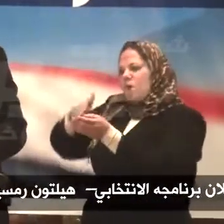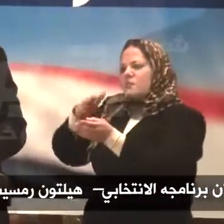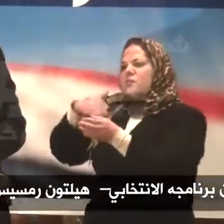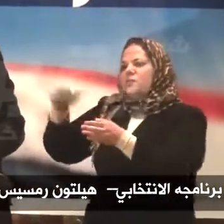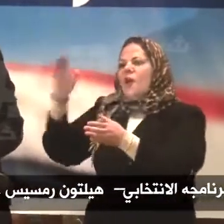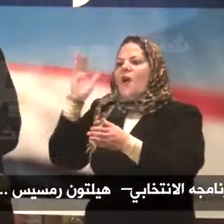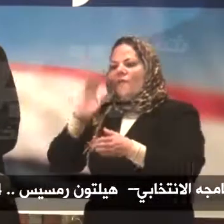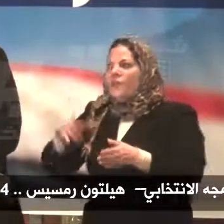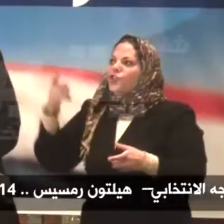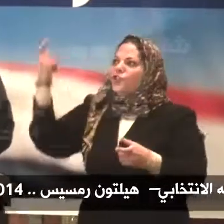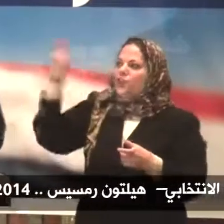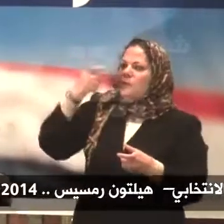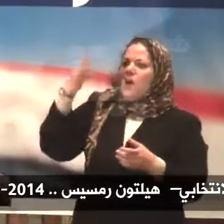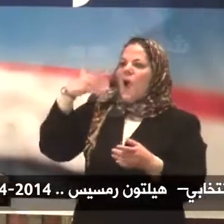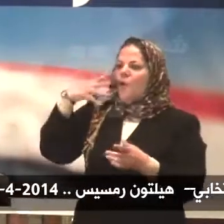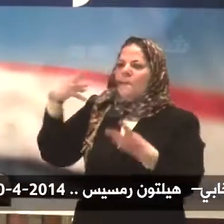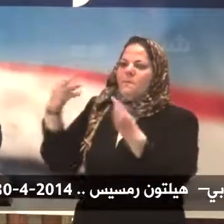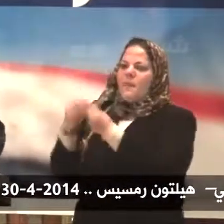بظهير صحراوي